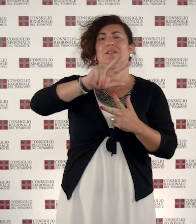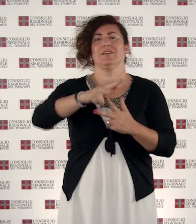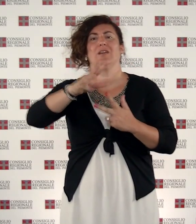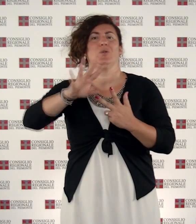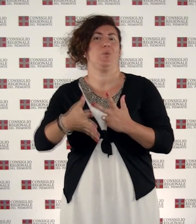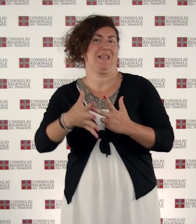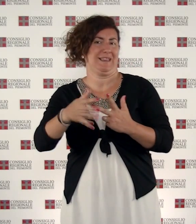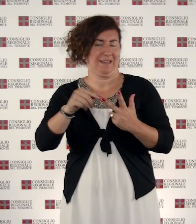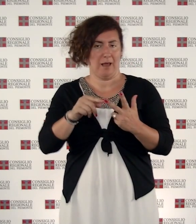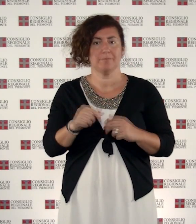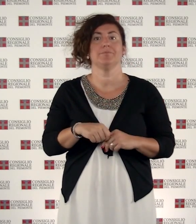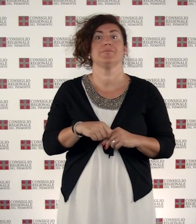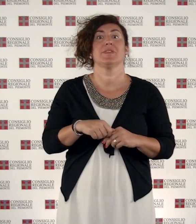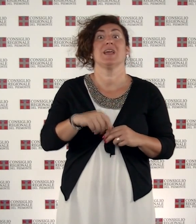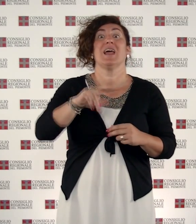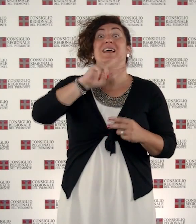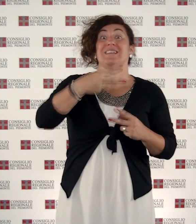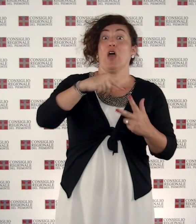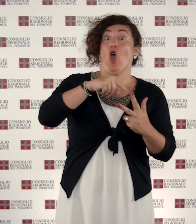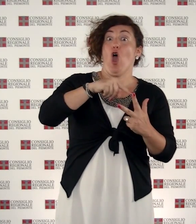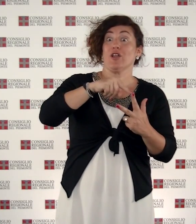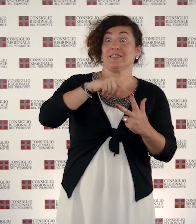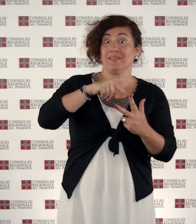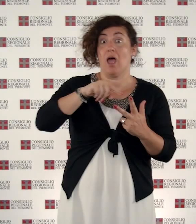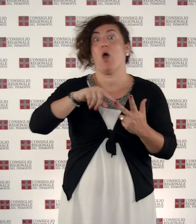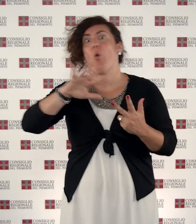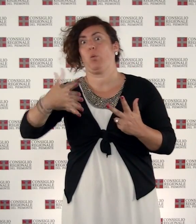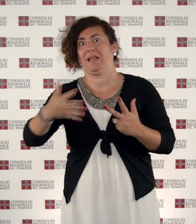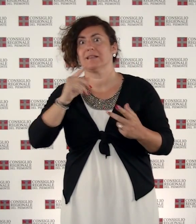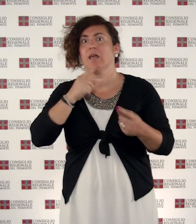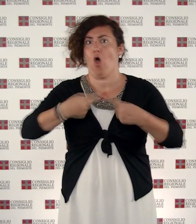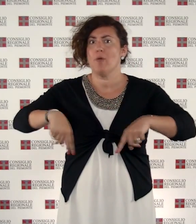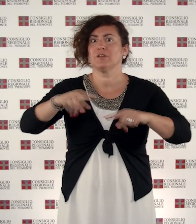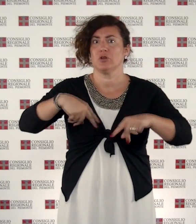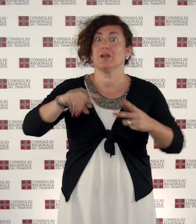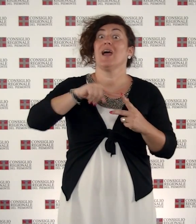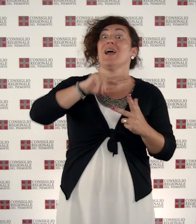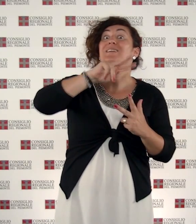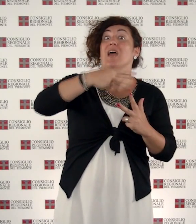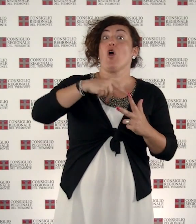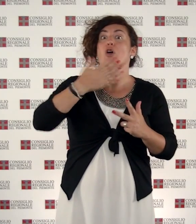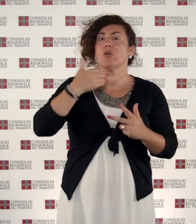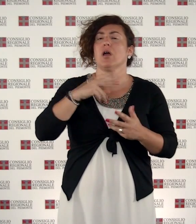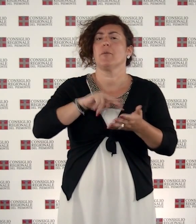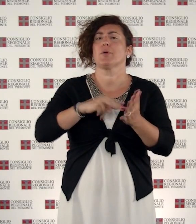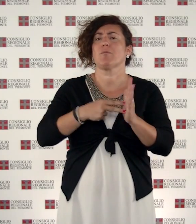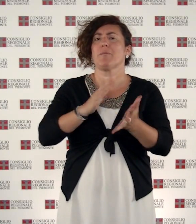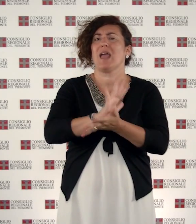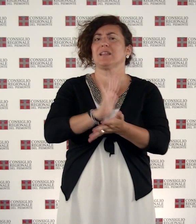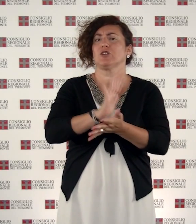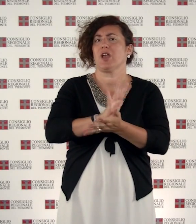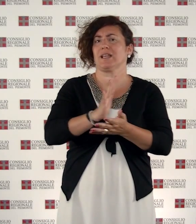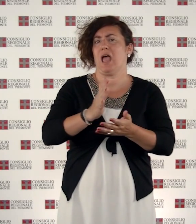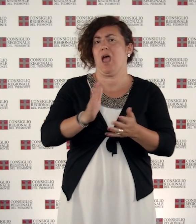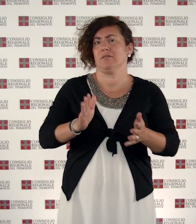seconda e quinta e la seconda inoltre svolto un'audizione sui problemi dell'editoria locale in terza infine si è discusso